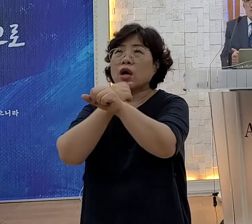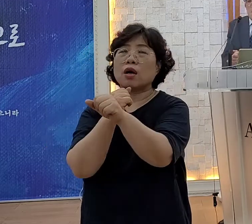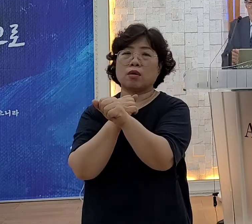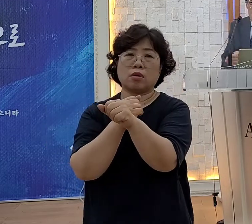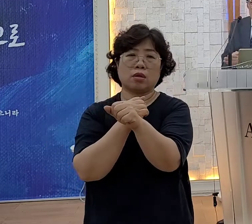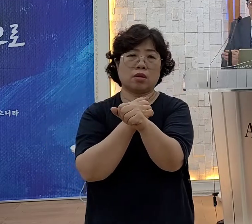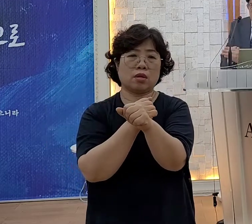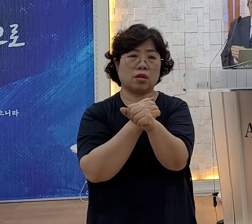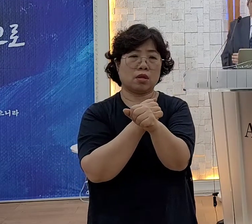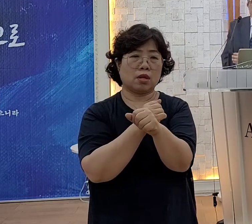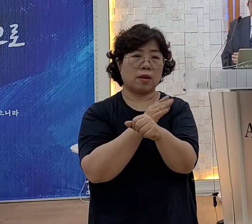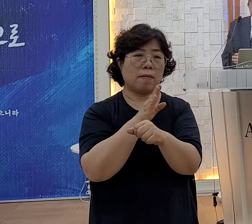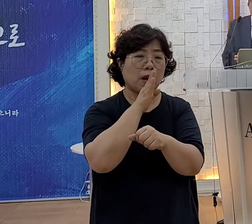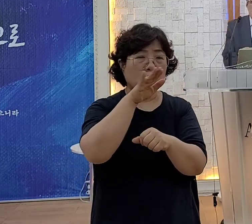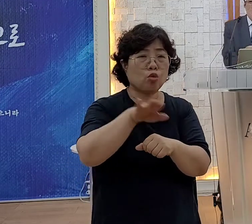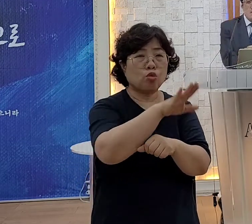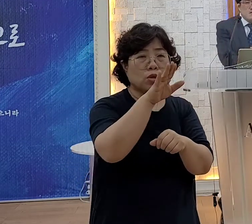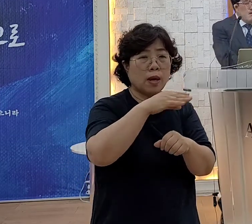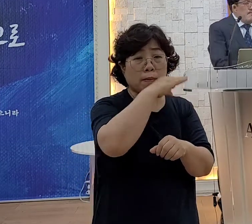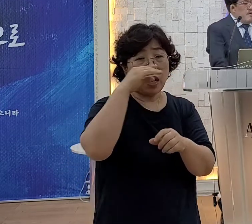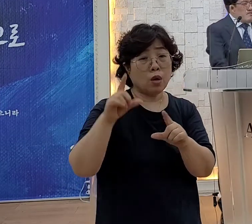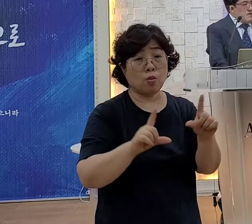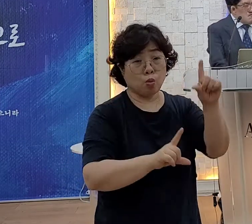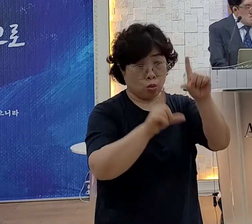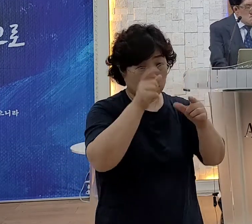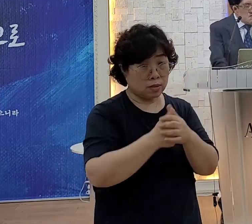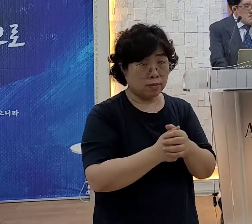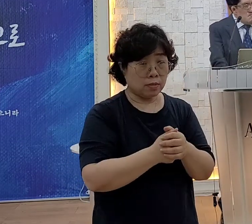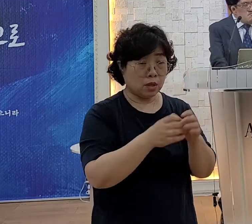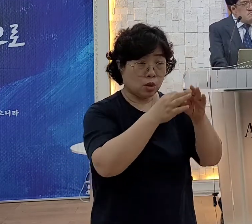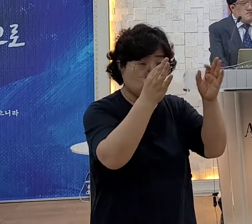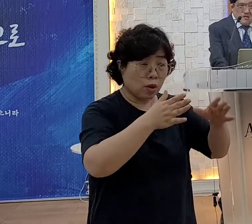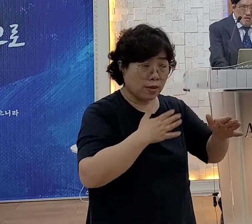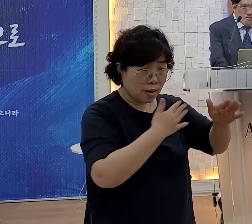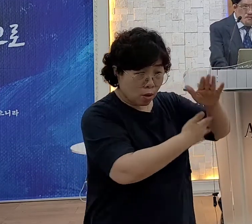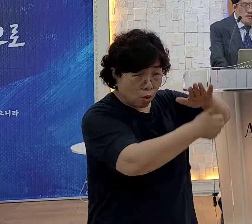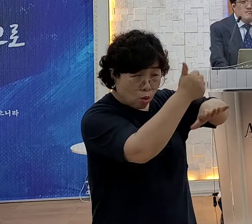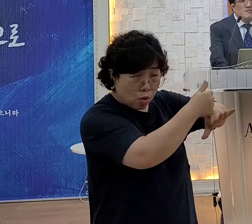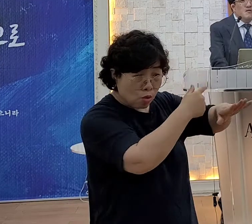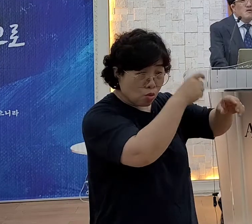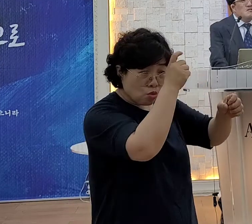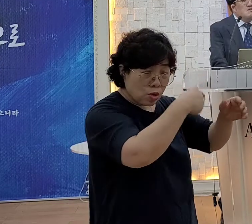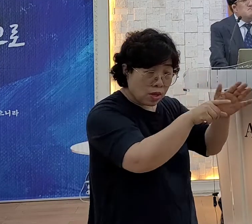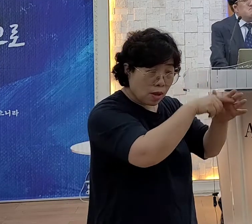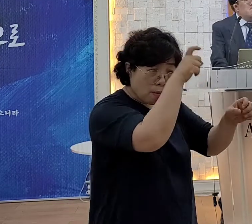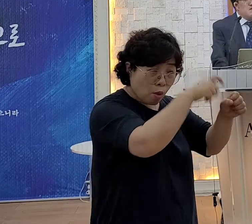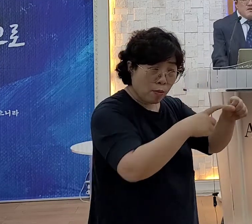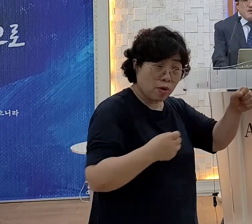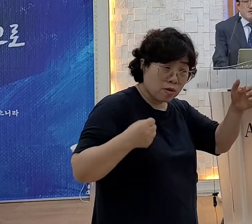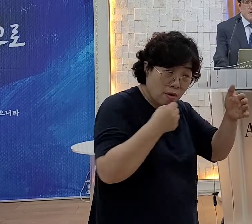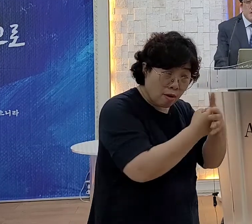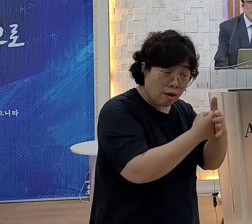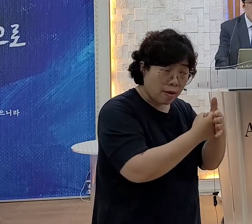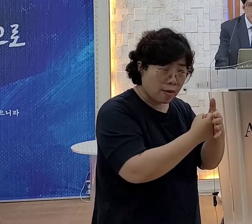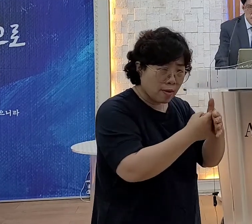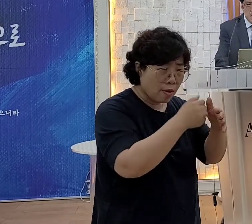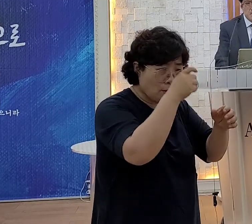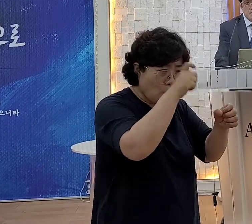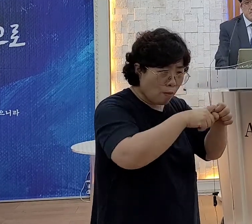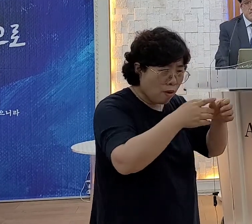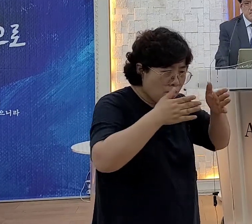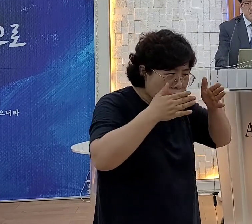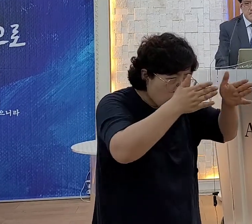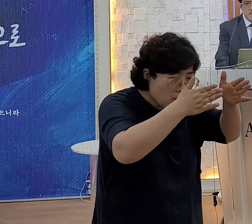그게 우리가 가야 할 길이라. 그동안은 내 성공을 위해서 어떤 목표를 정해놨잖아요. 그러면 그 목표를 향해 가는 게 이게 내